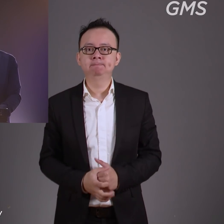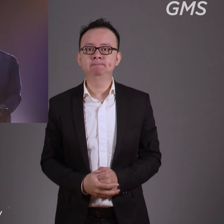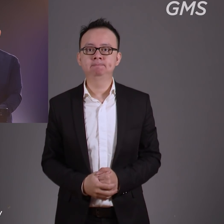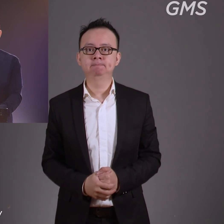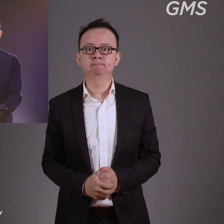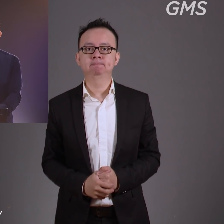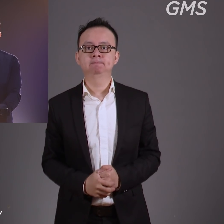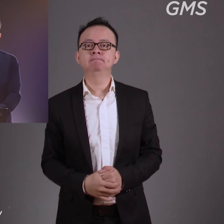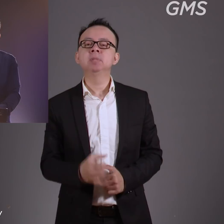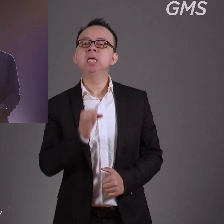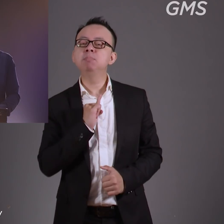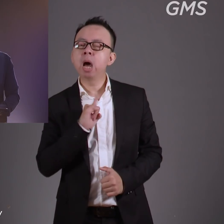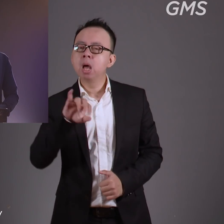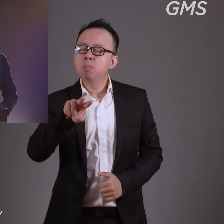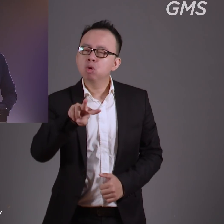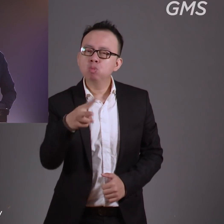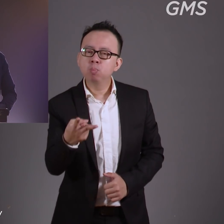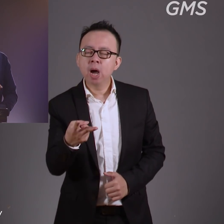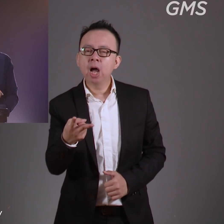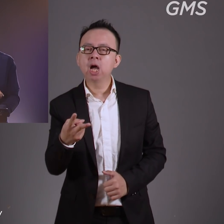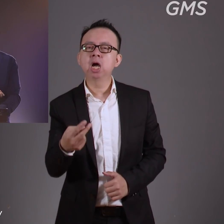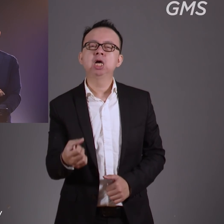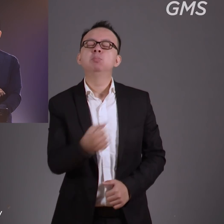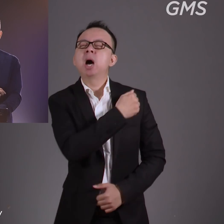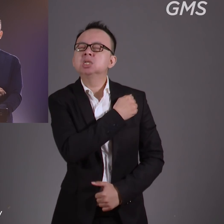keluarga. Iman bisa mengubah nasib sebuah negeri.